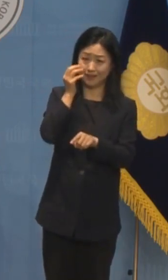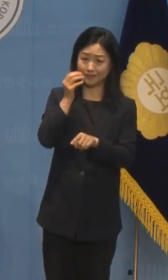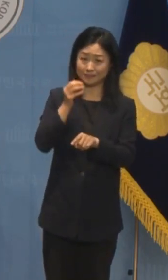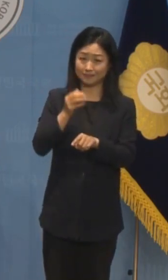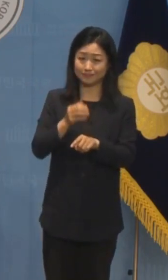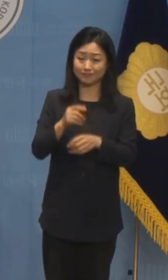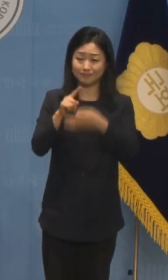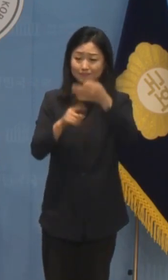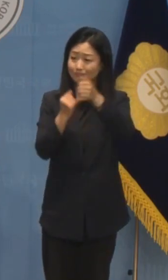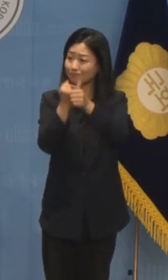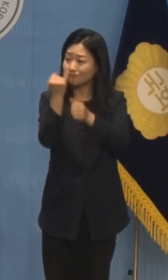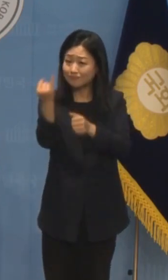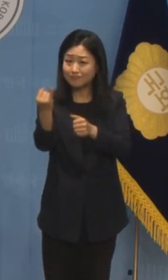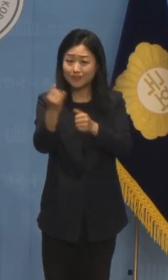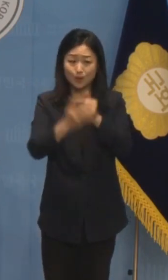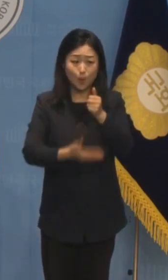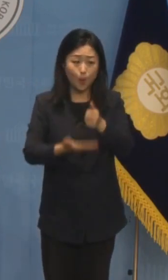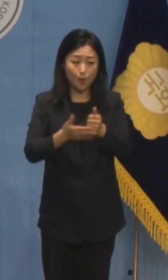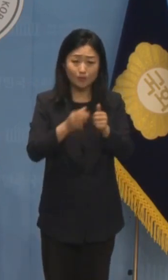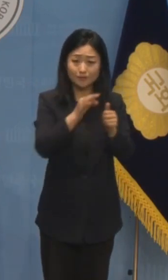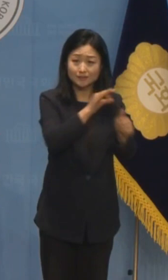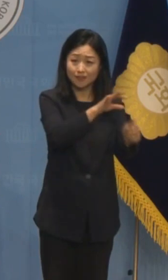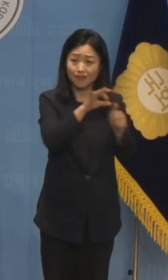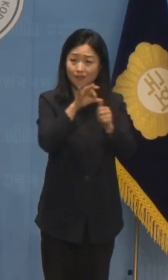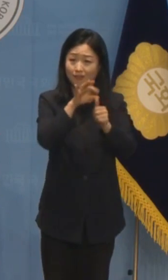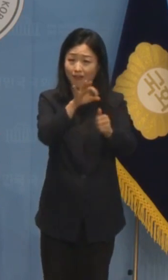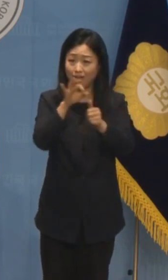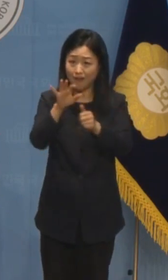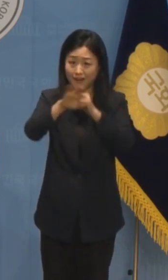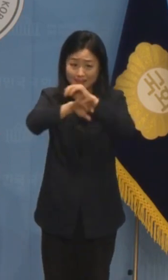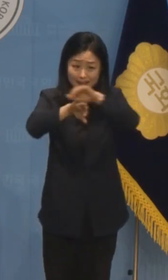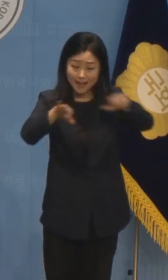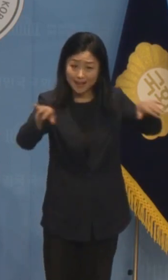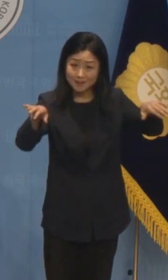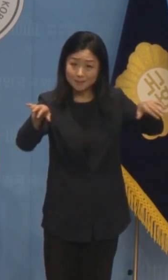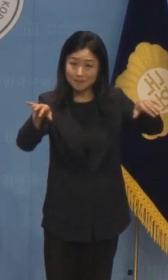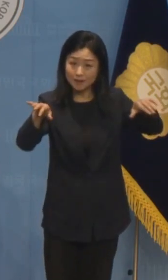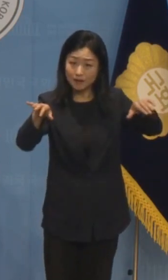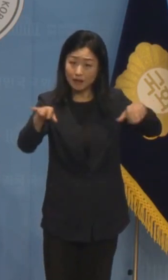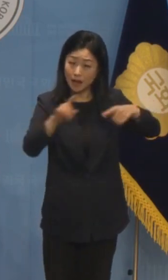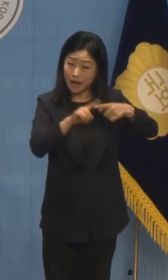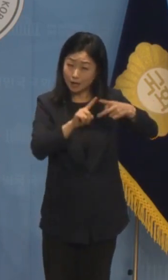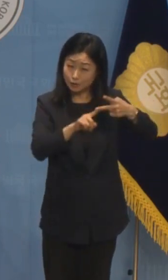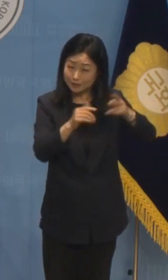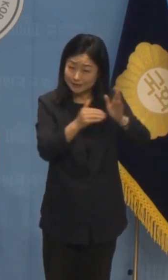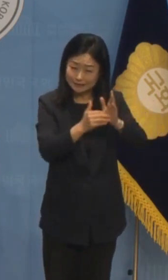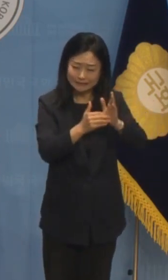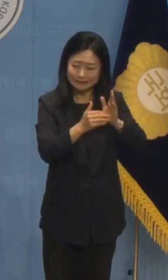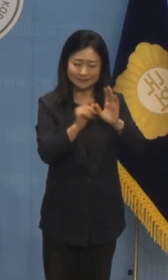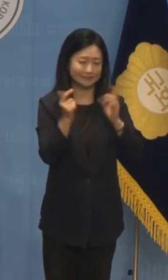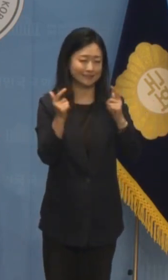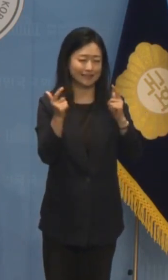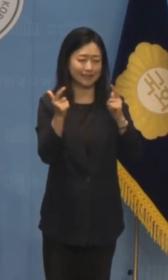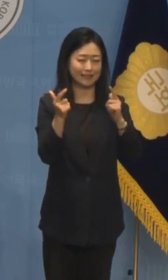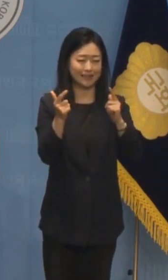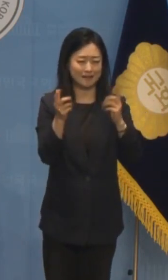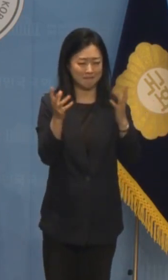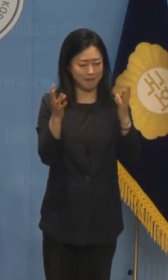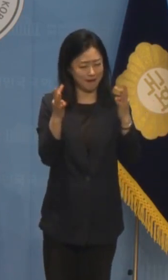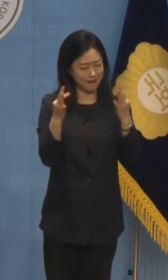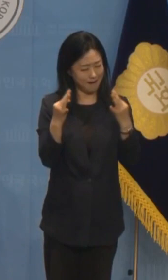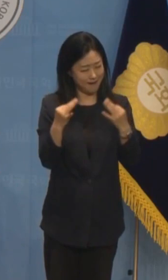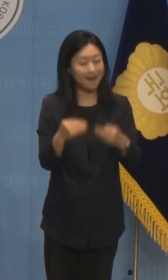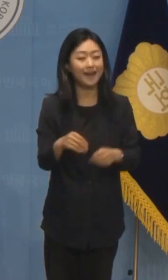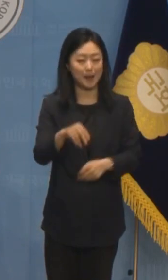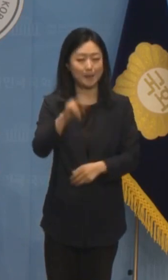과연 김건희 씨가 공천에 개입한 사례가 이렇게 단 2건뿐일까요? 더 많을 것으로 보이는 것이